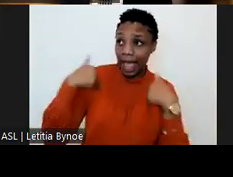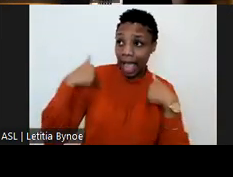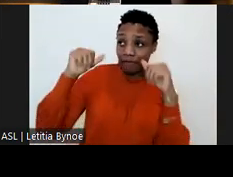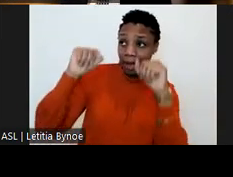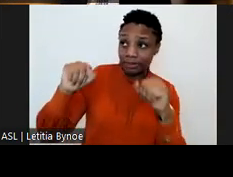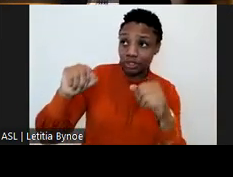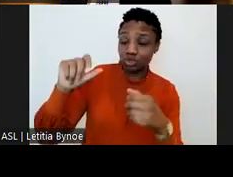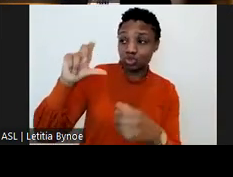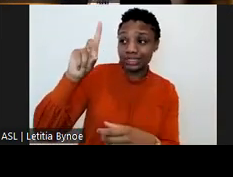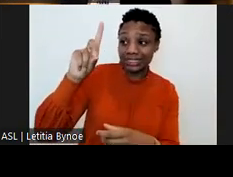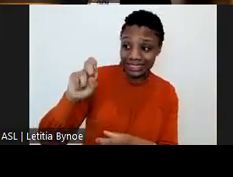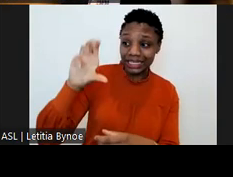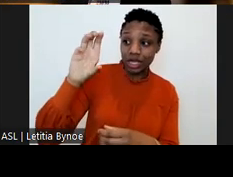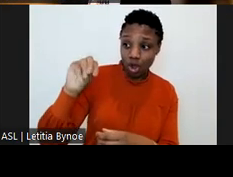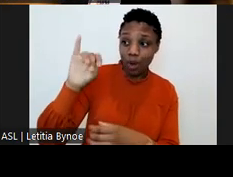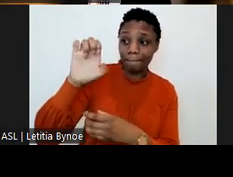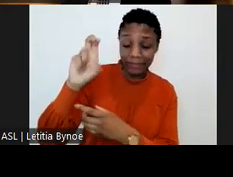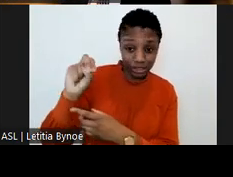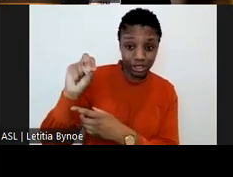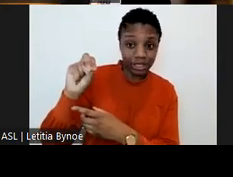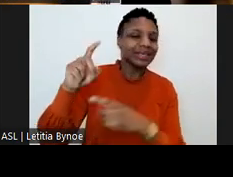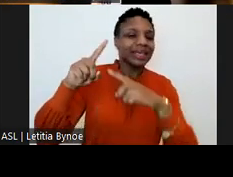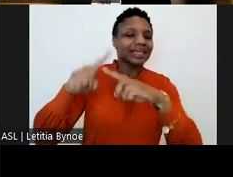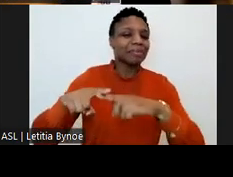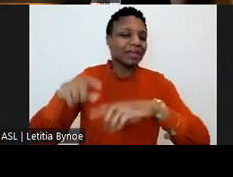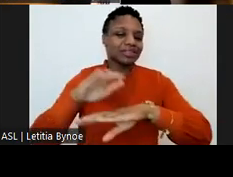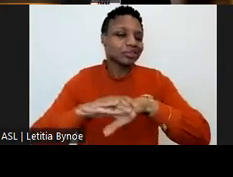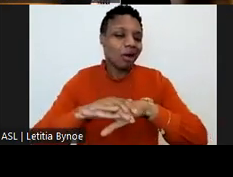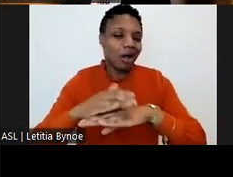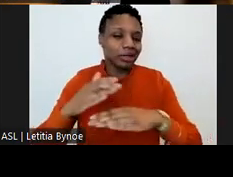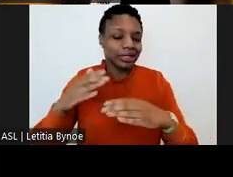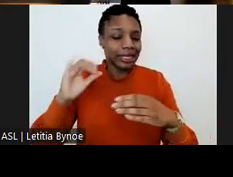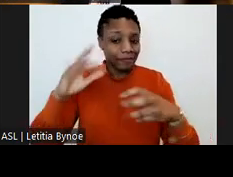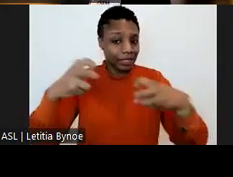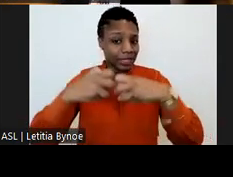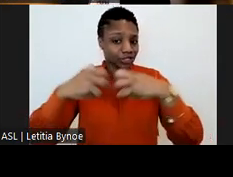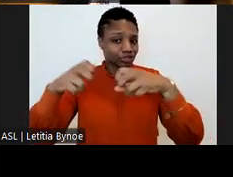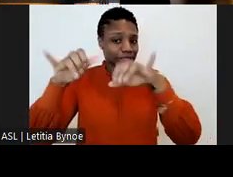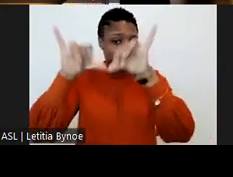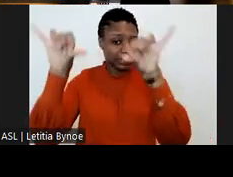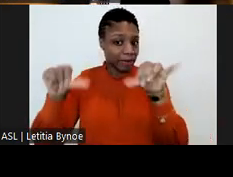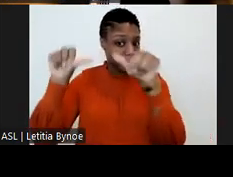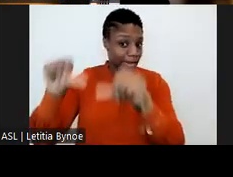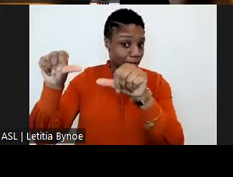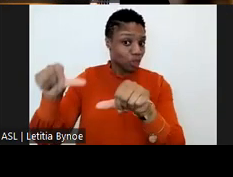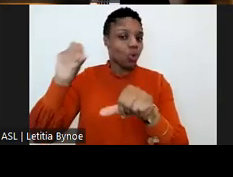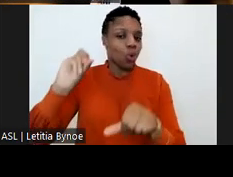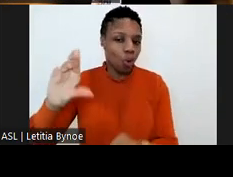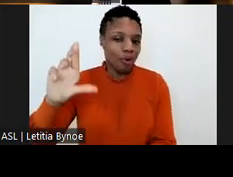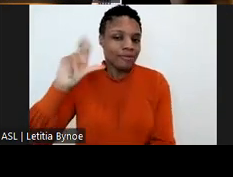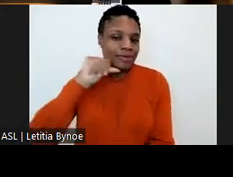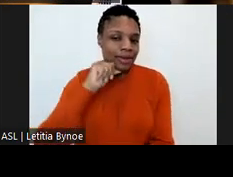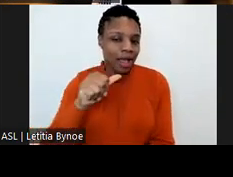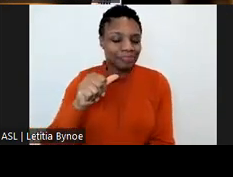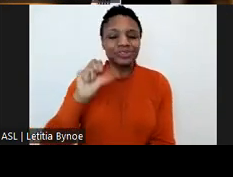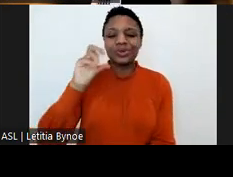s Hay una posibilidad de de comisar un territorio de el servicio de gas Ese